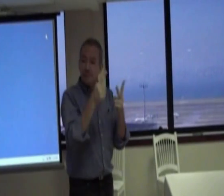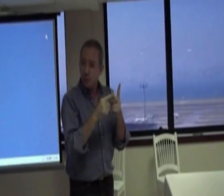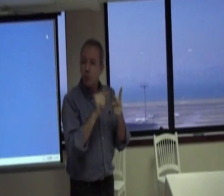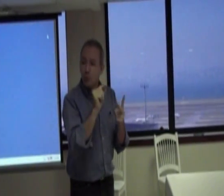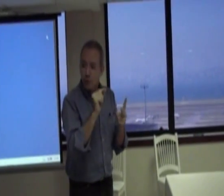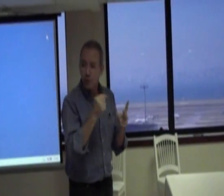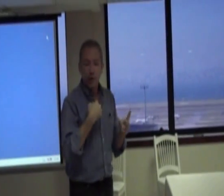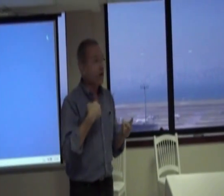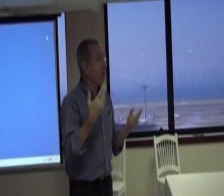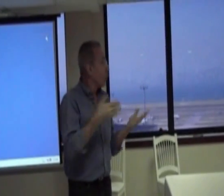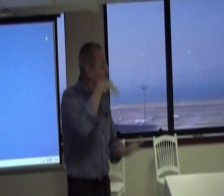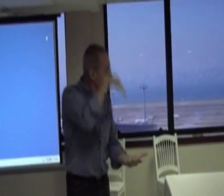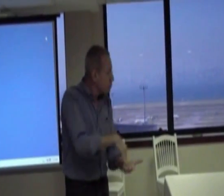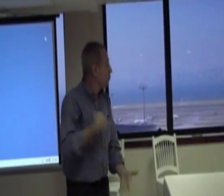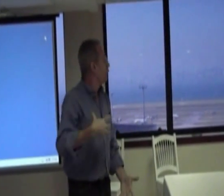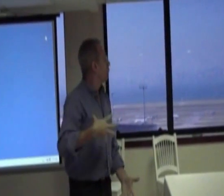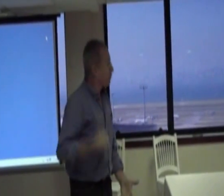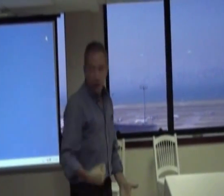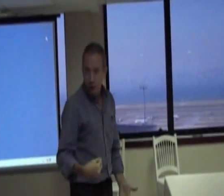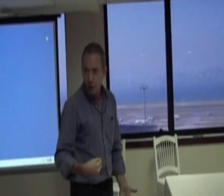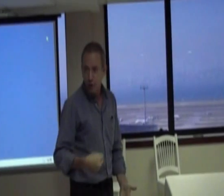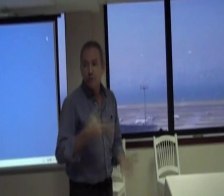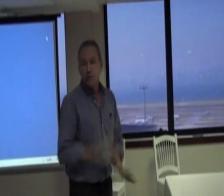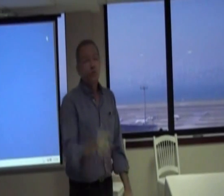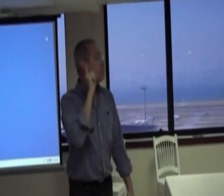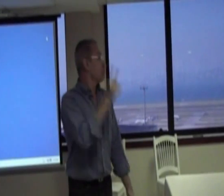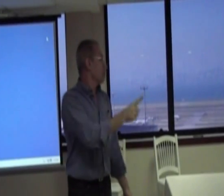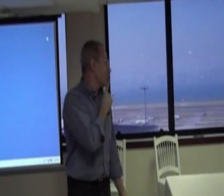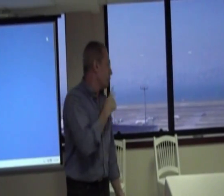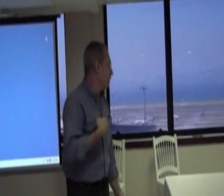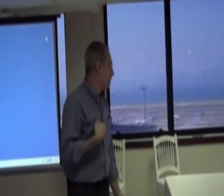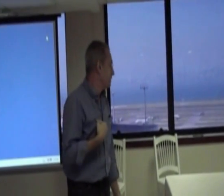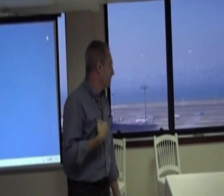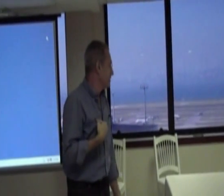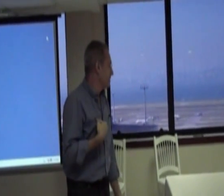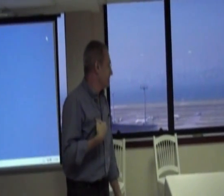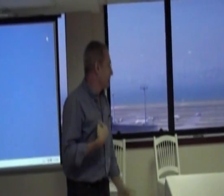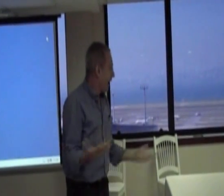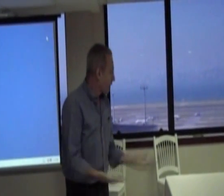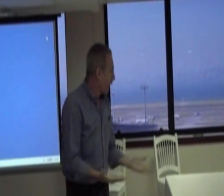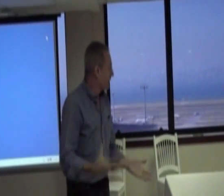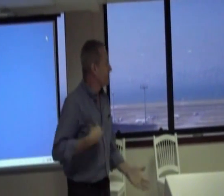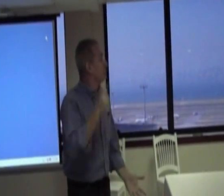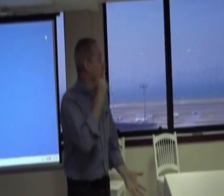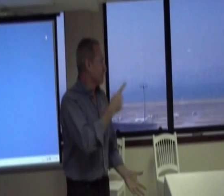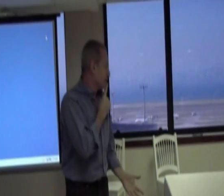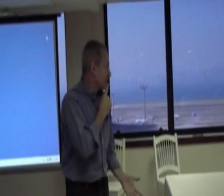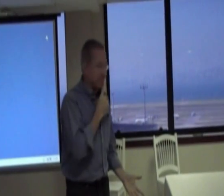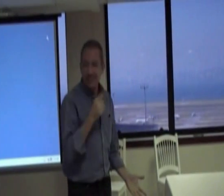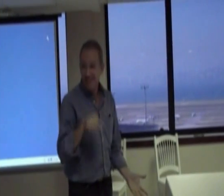em relação a isso que eu já coloquei, e um outro momento em relação à questão do meu filho, que nasceu surdo, que agora eu estou com um